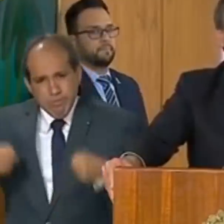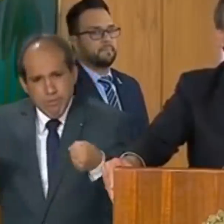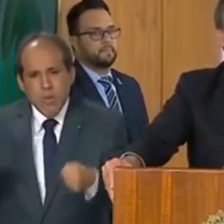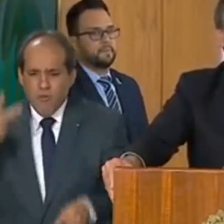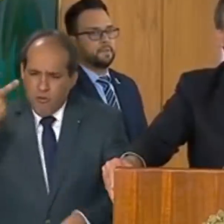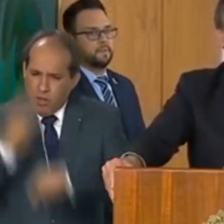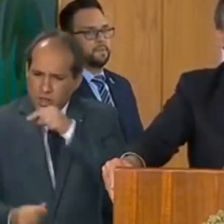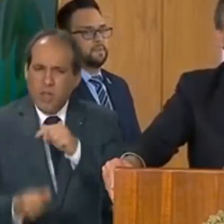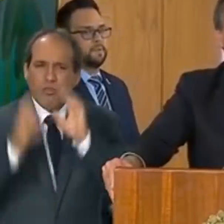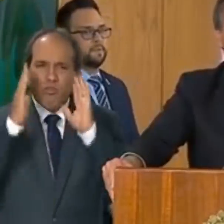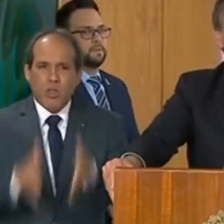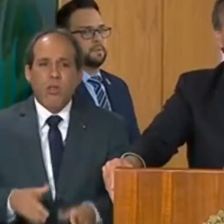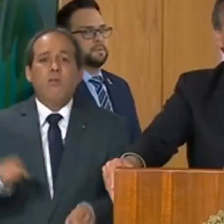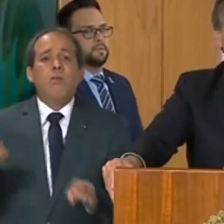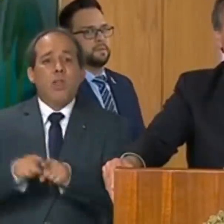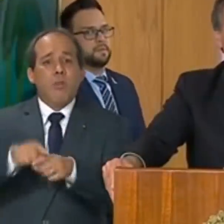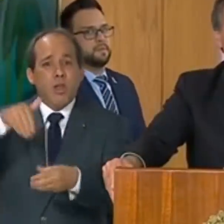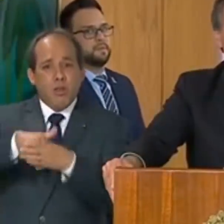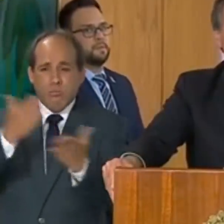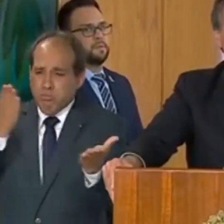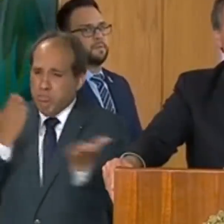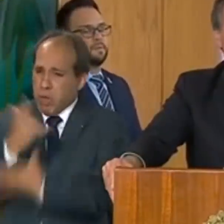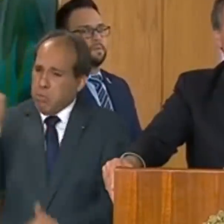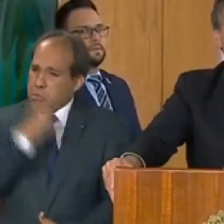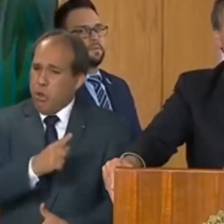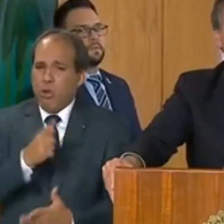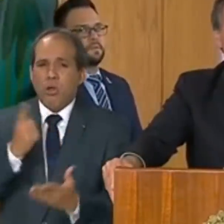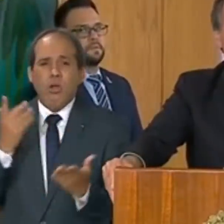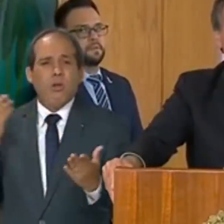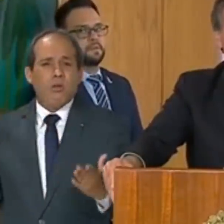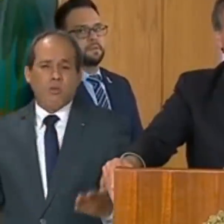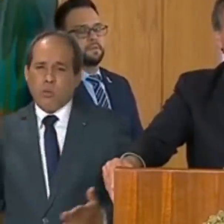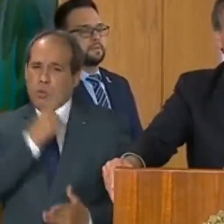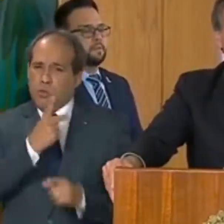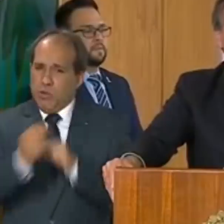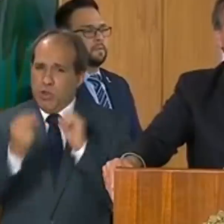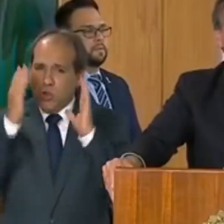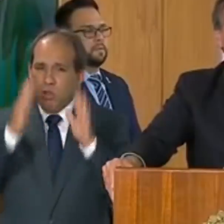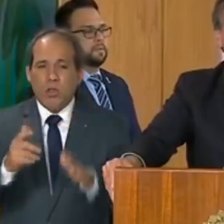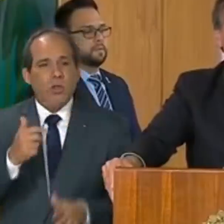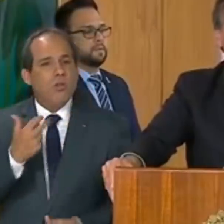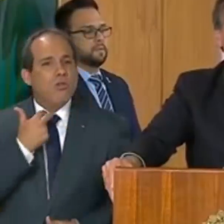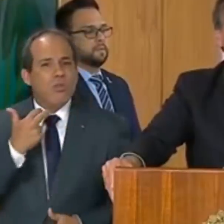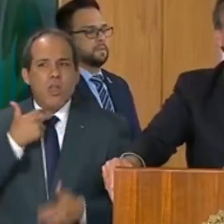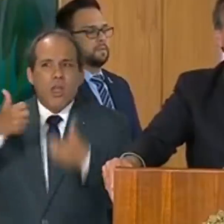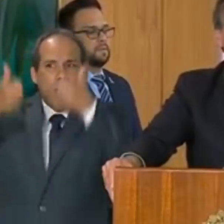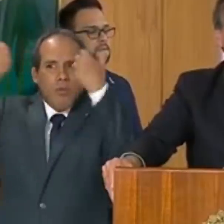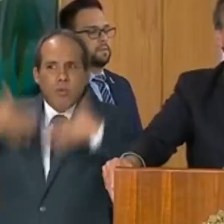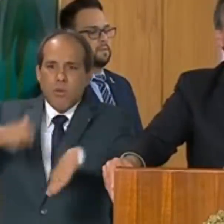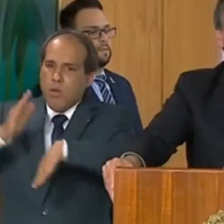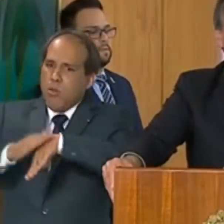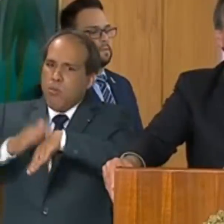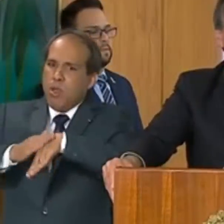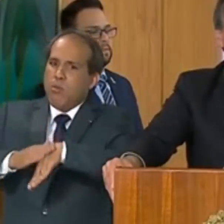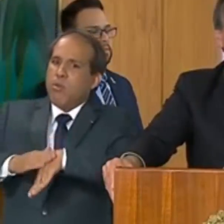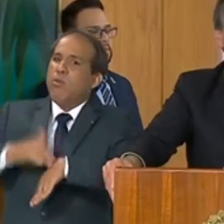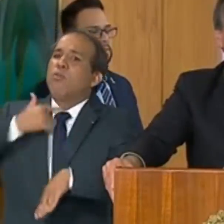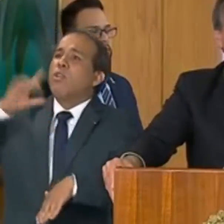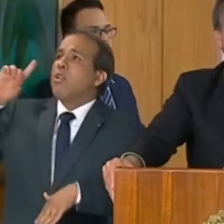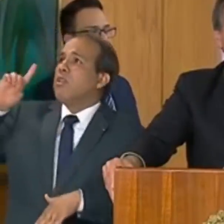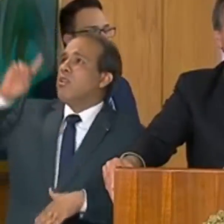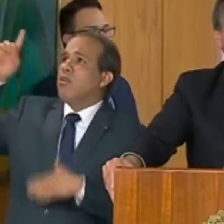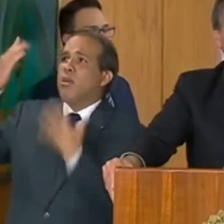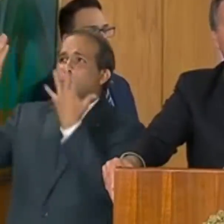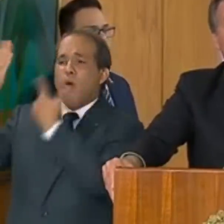vencemos as eleições, no meu entender não tem outra explicação, não existe outra explicação. É a mão de Deus. E só Deus sabe